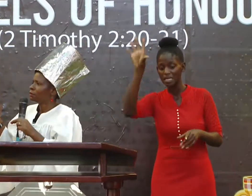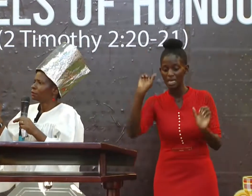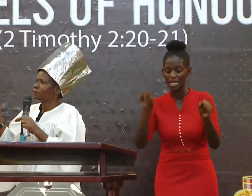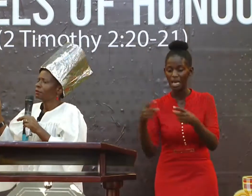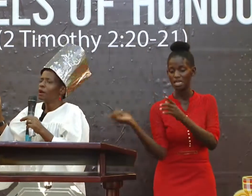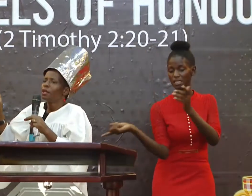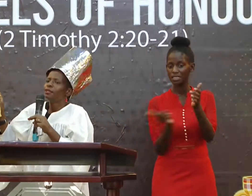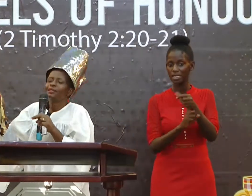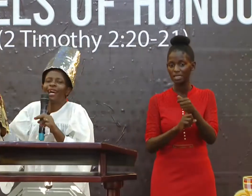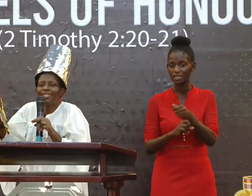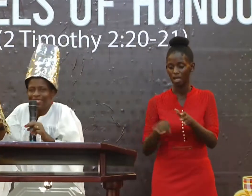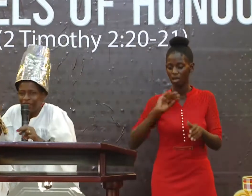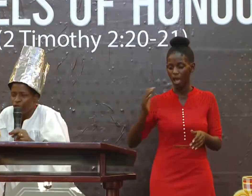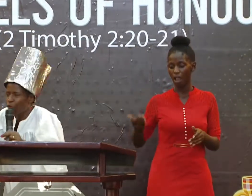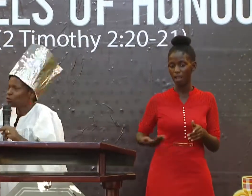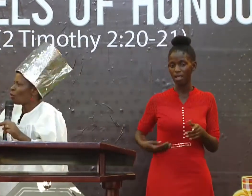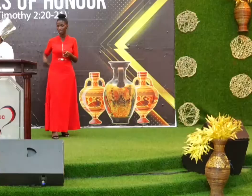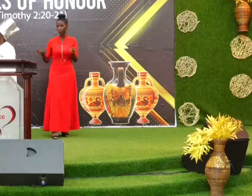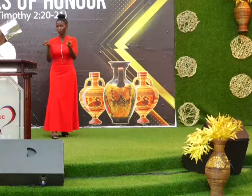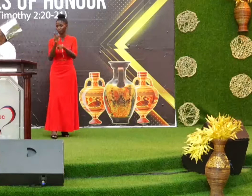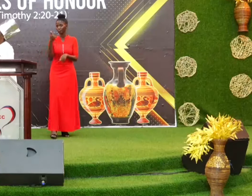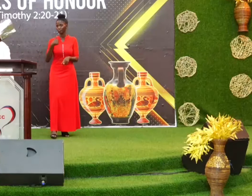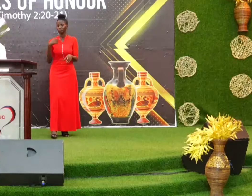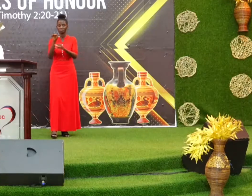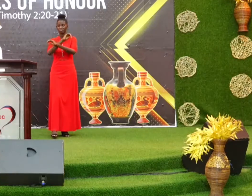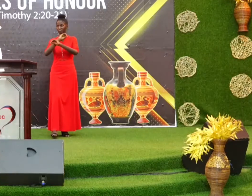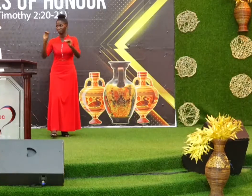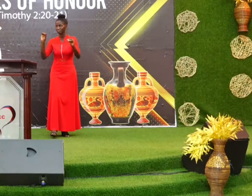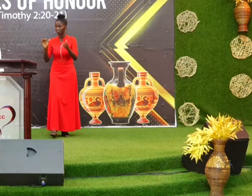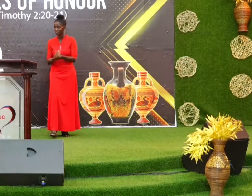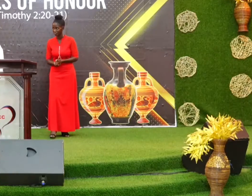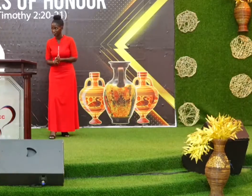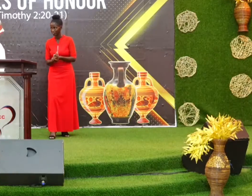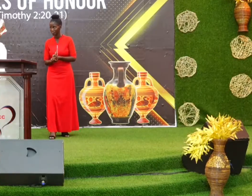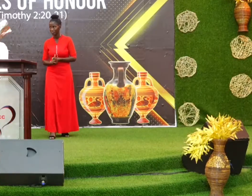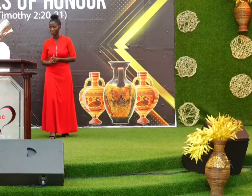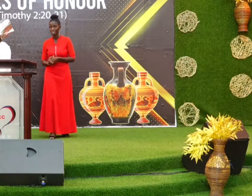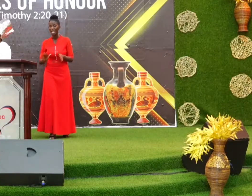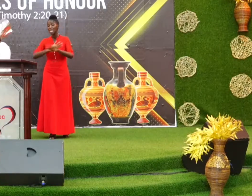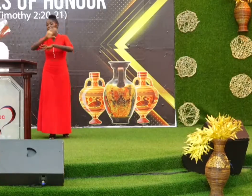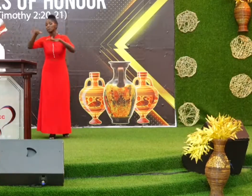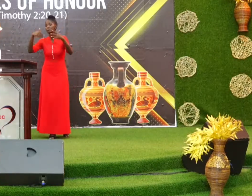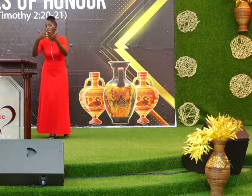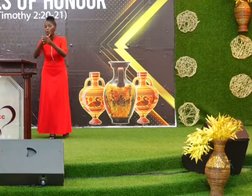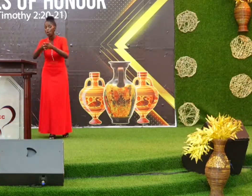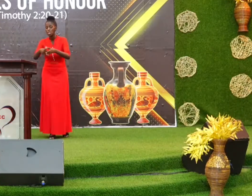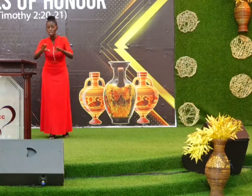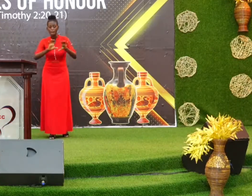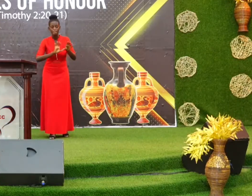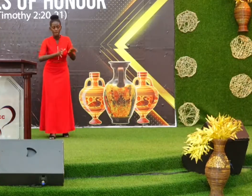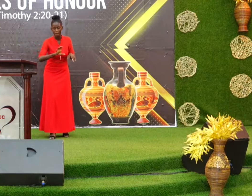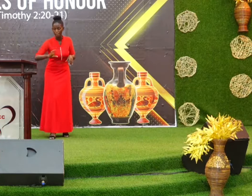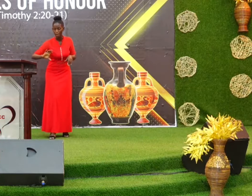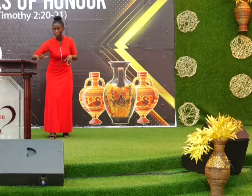okufuna mu bumedi n'obuperusi. Obeera omulamu ayi n'abakyala. Mumeni munamuna. Nemo Perus. Ndavu